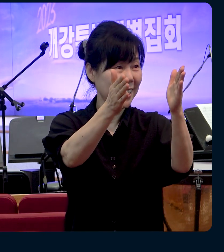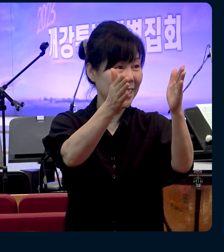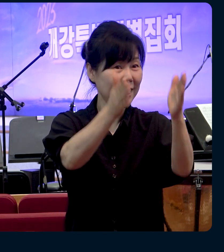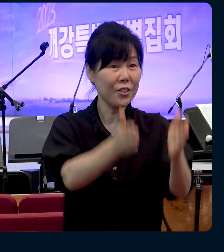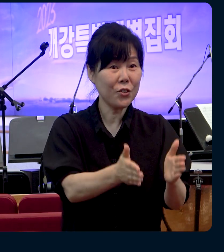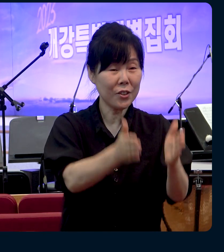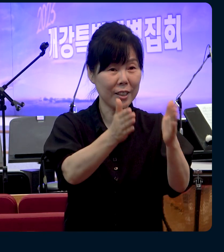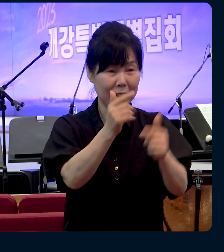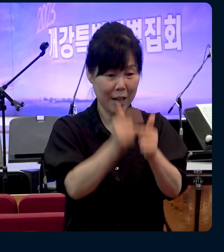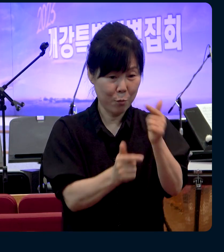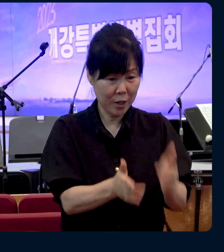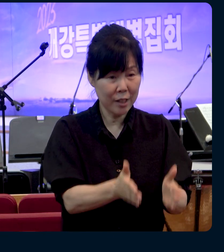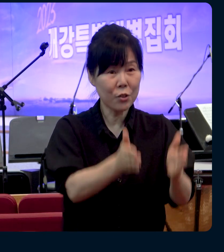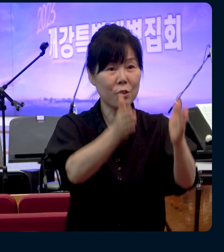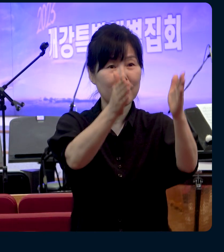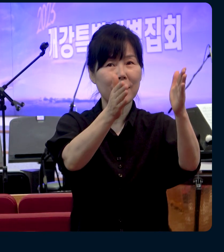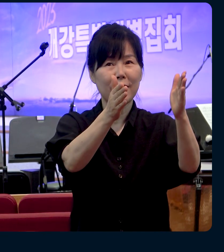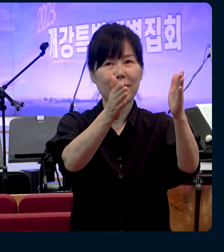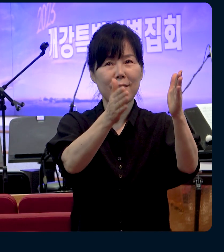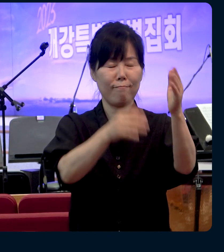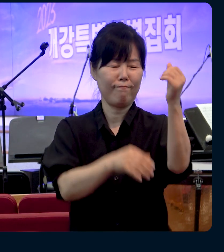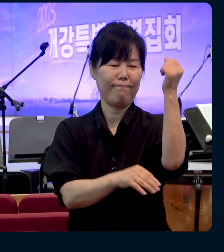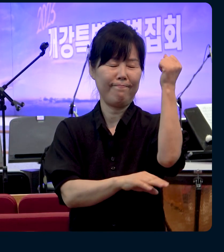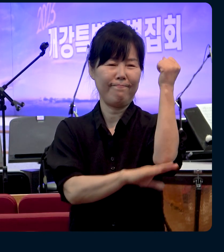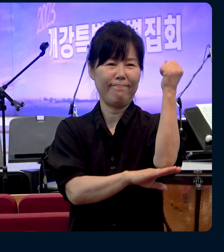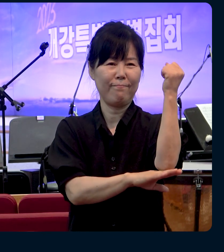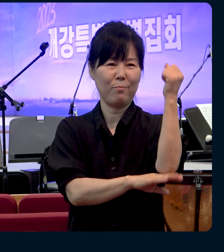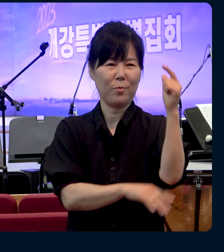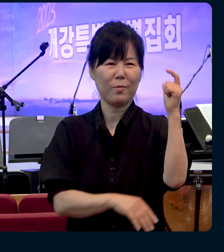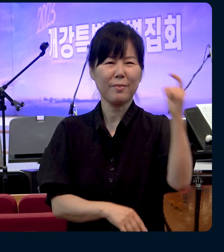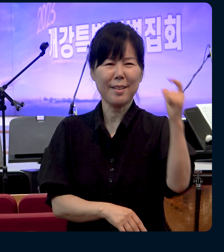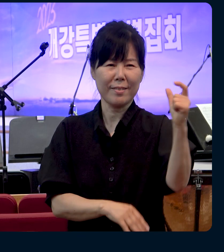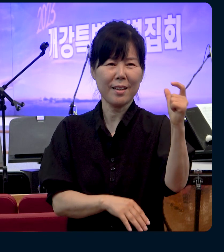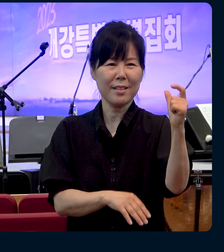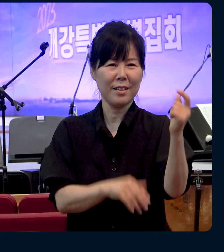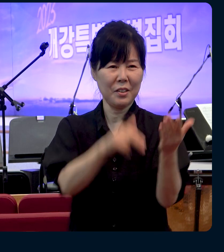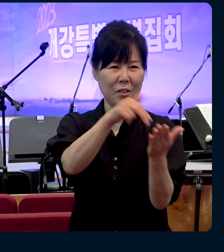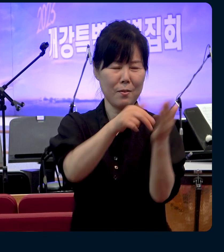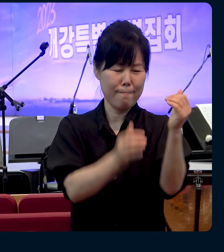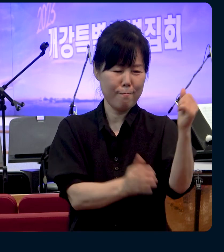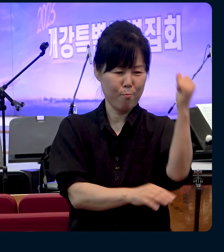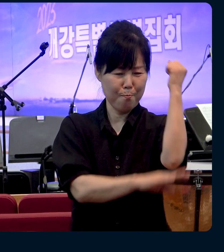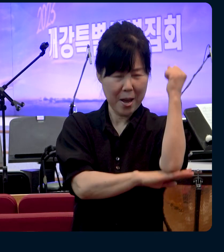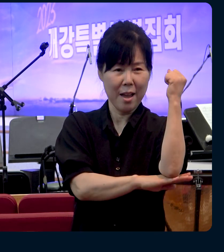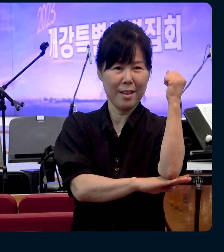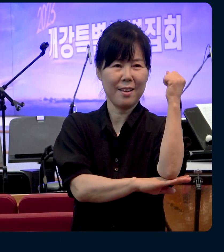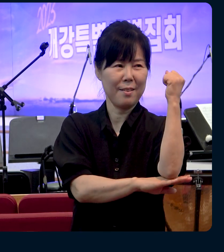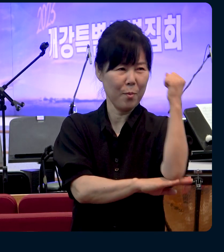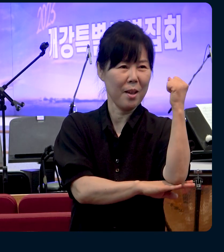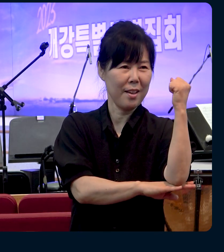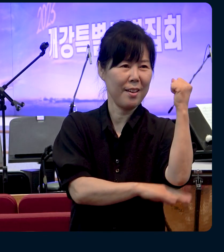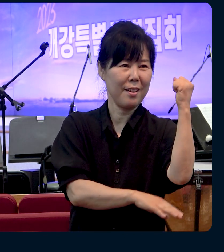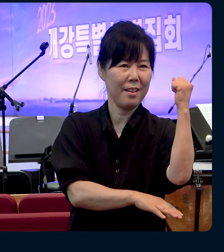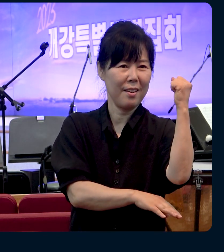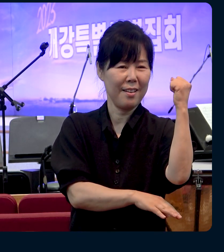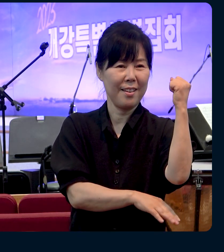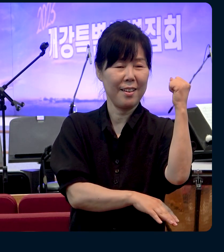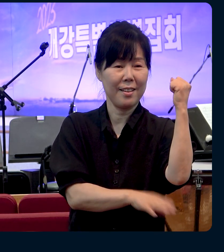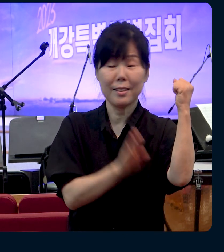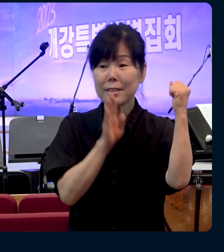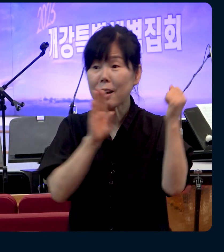줄기인데 이 줄기는 든든히 선 줄기입니다. 든든히 선 줄기.